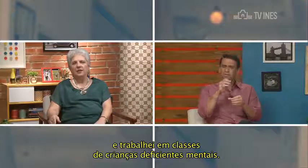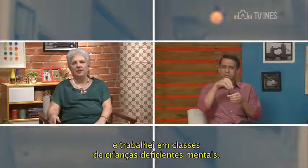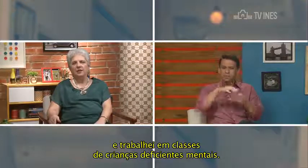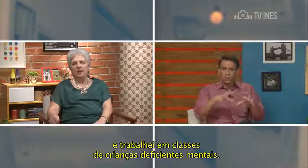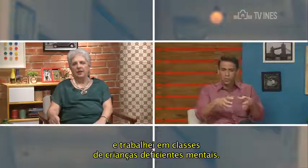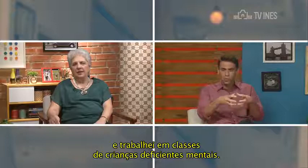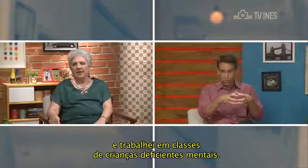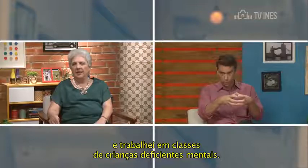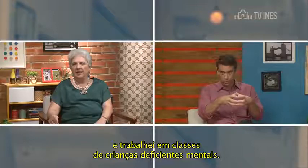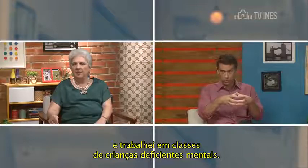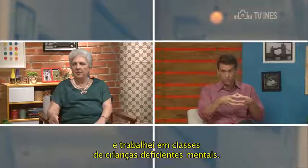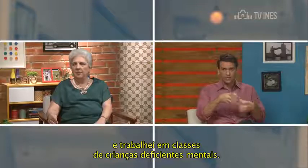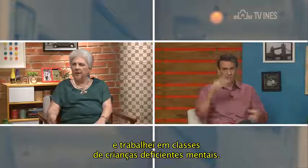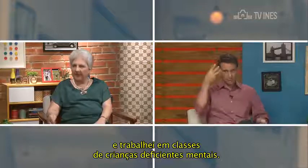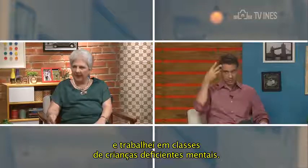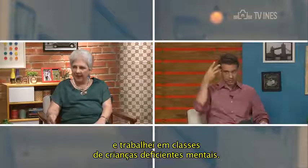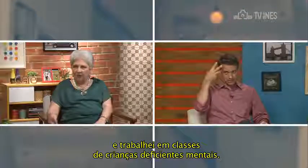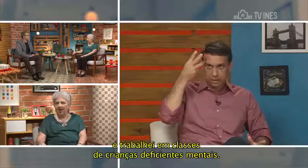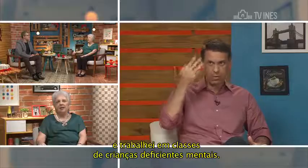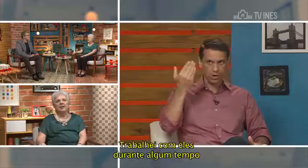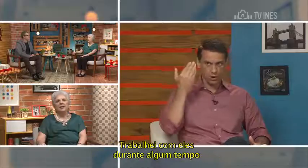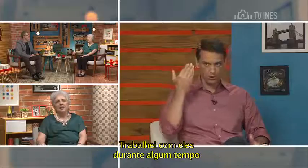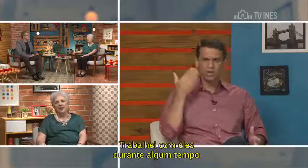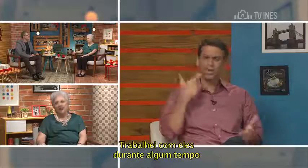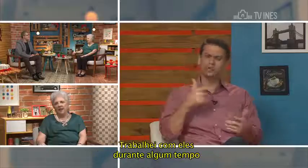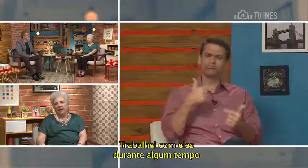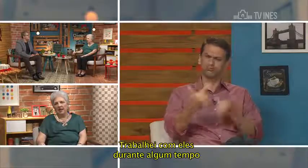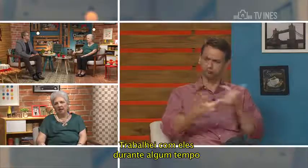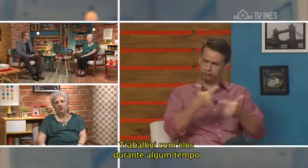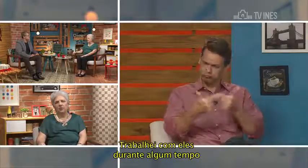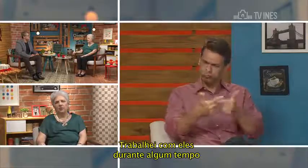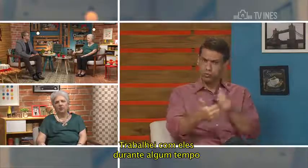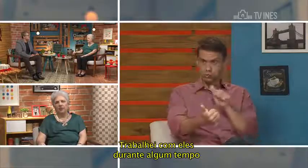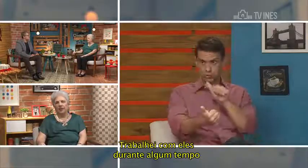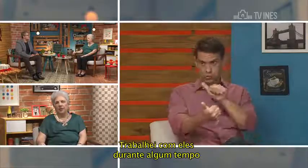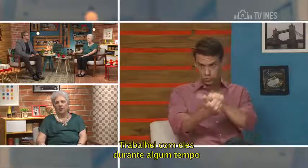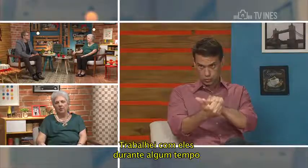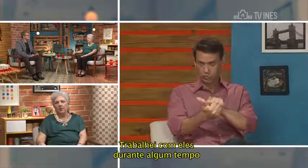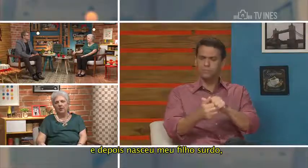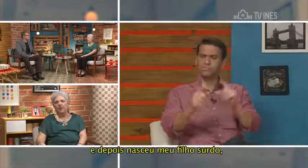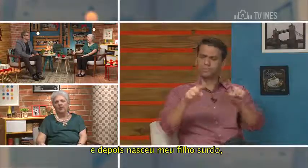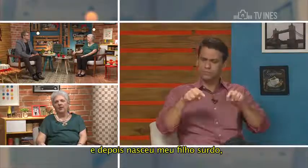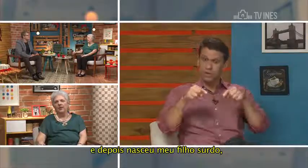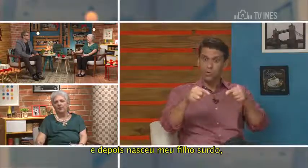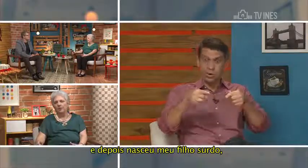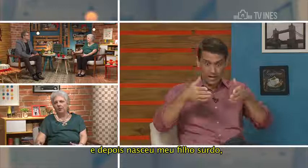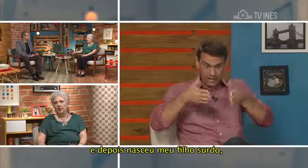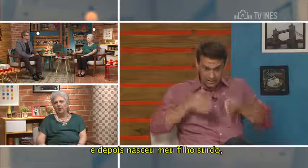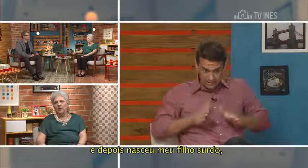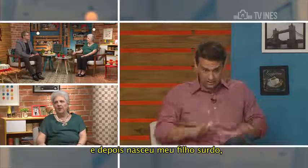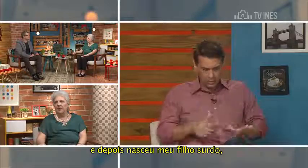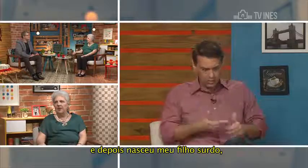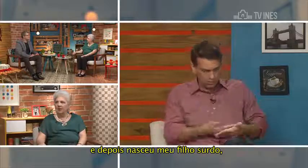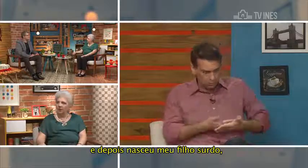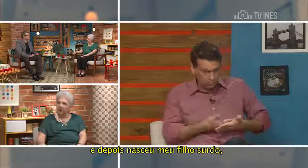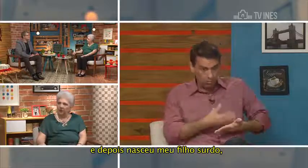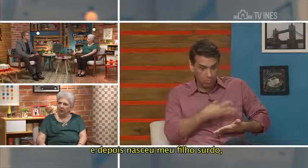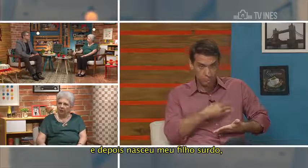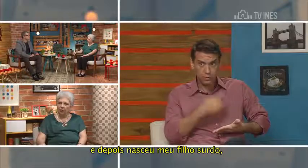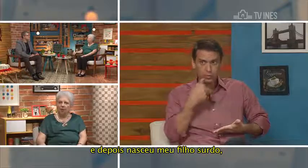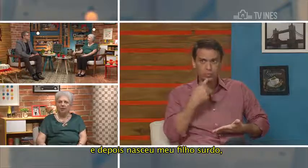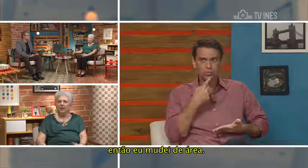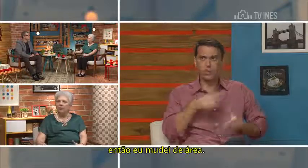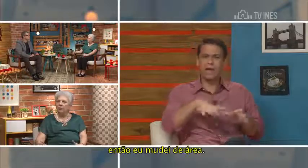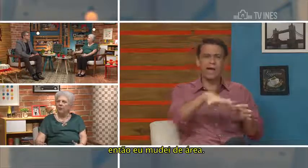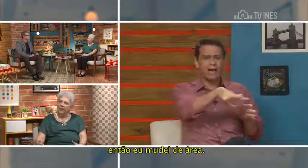crianças deficientes mentais Trabalhei com eles durante algum tempo E depois nasceu meu